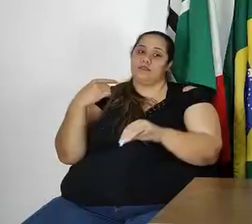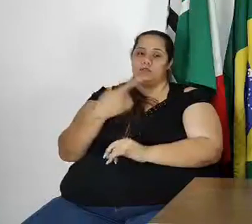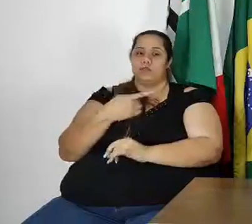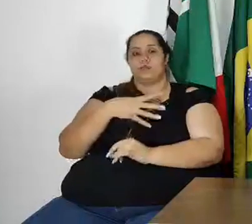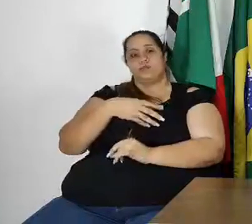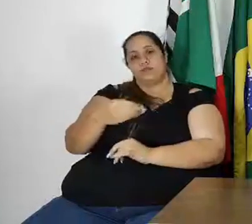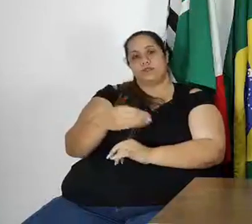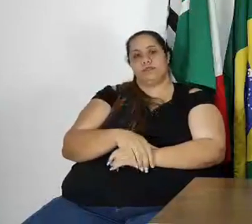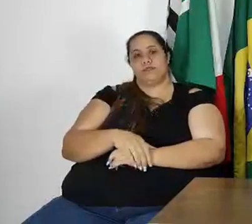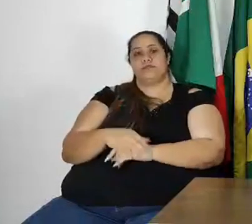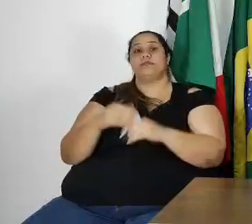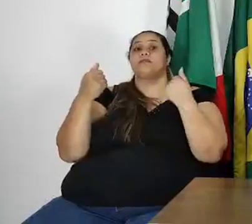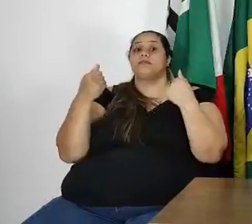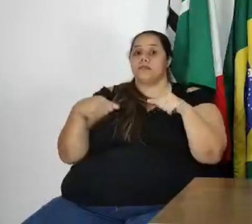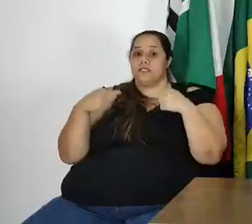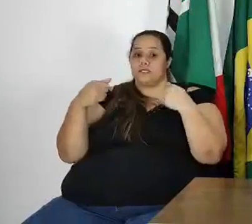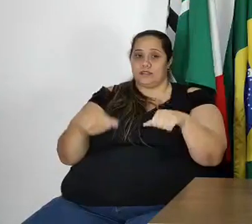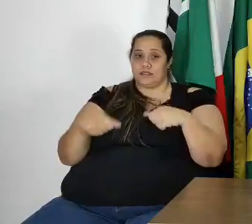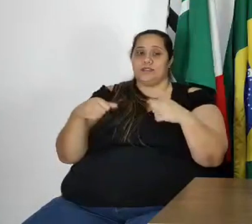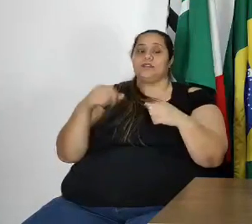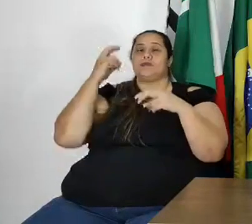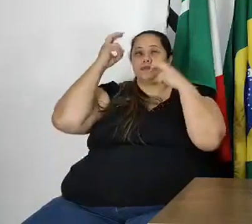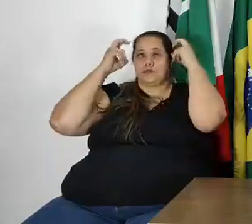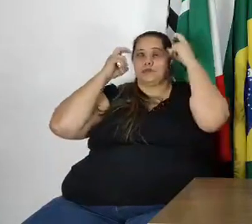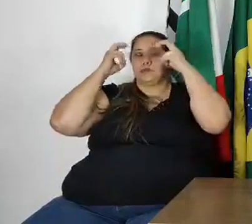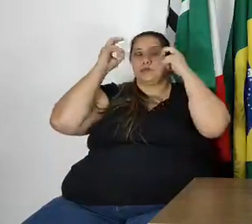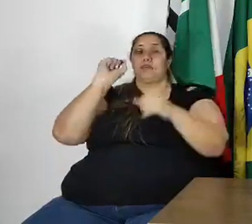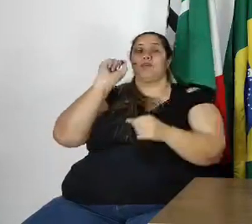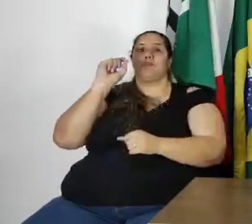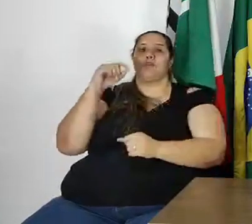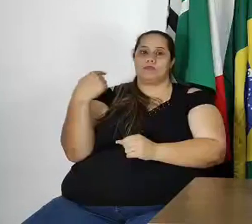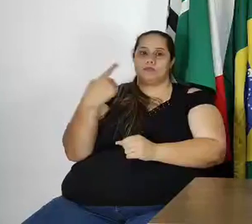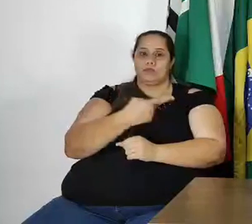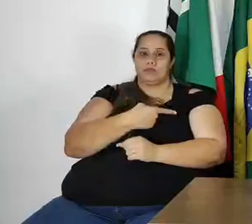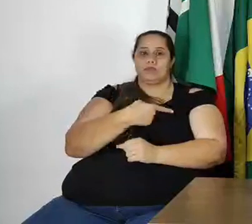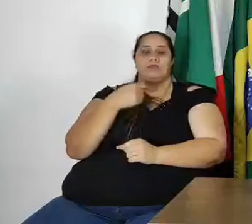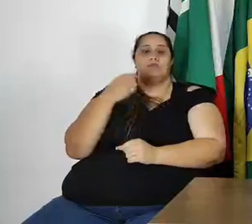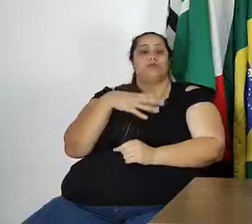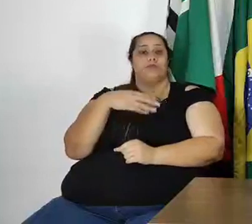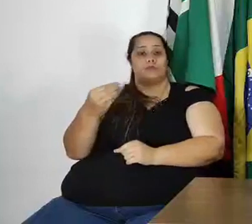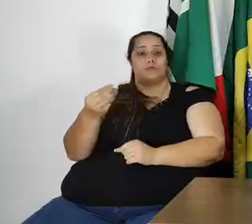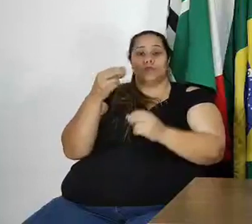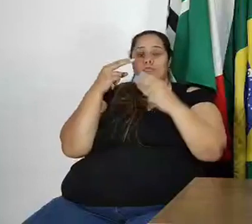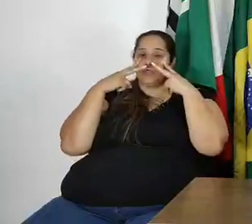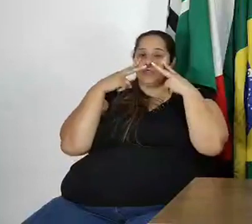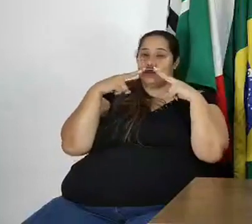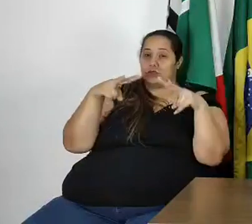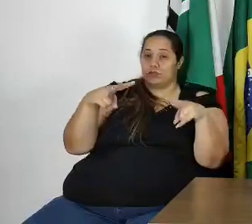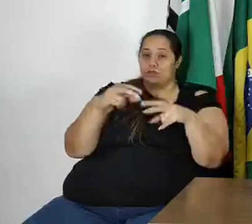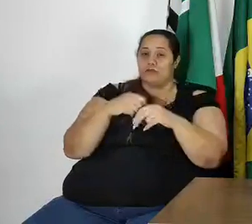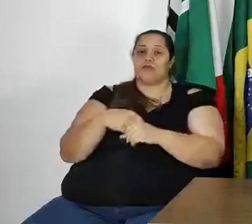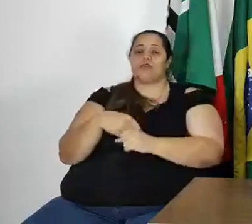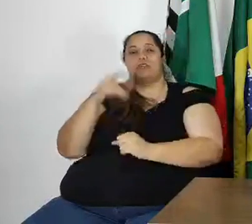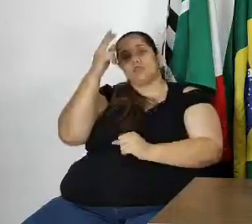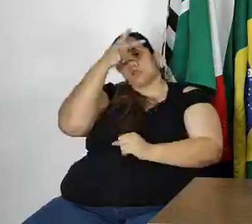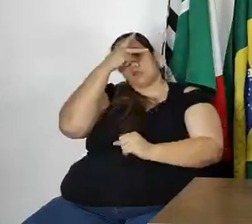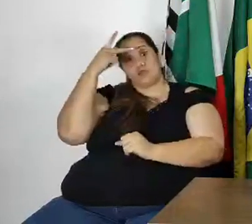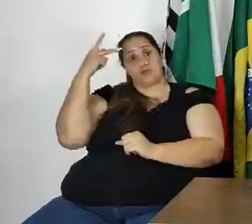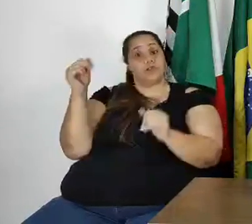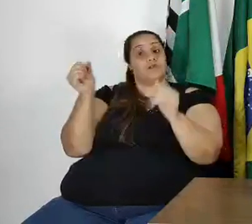nos preocupar com o que nossos filhos assistem, precisamos nos preocupar com quem está